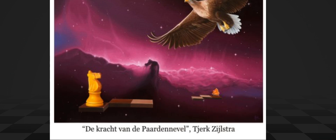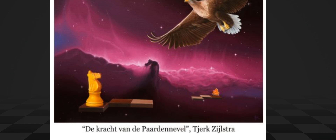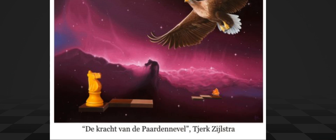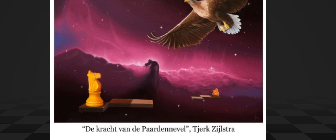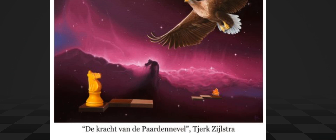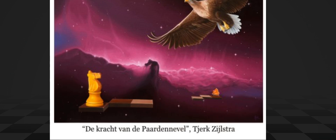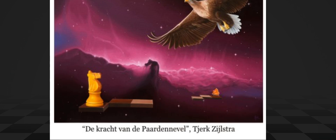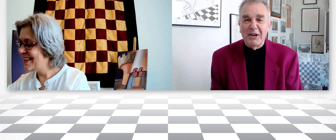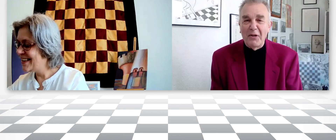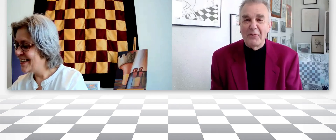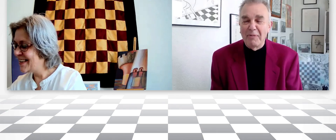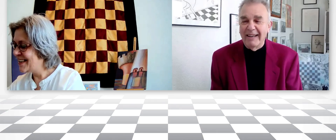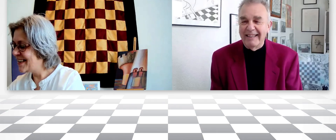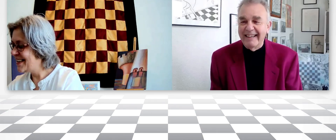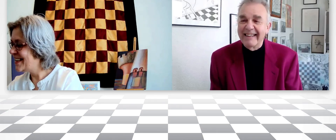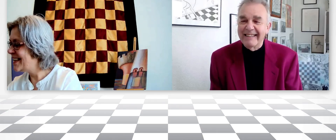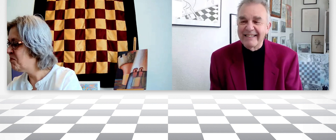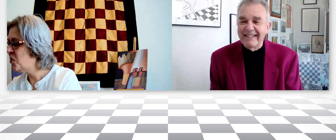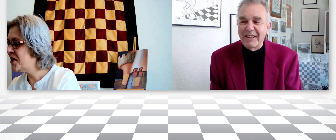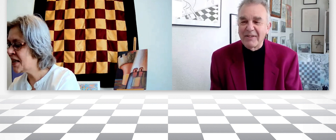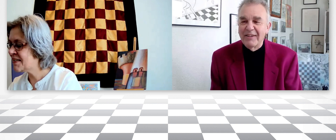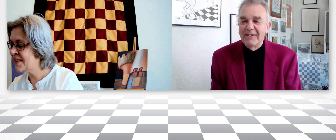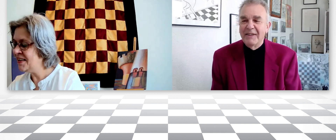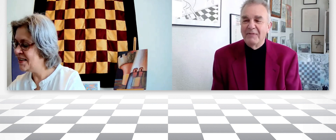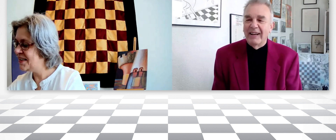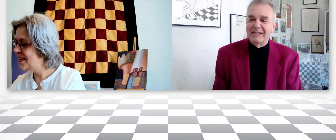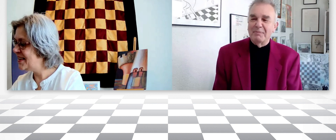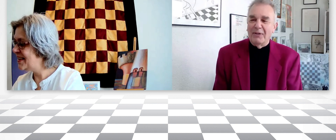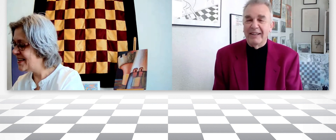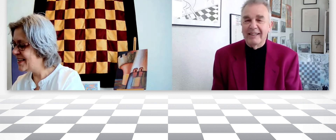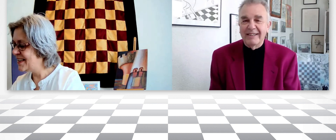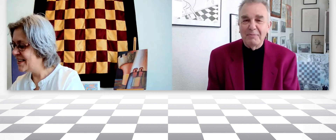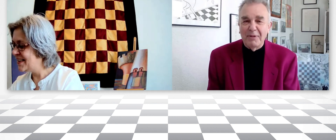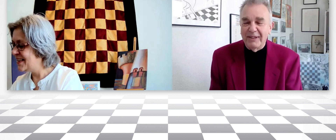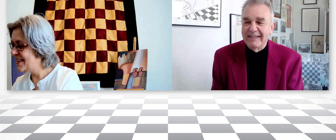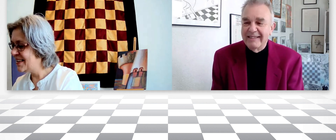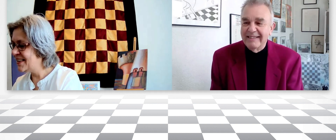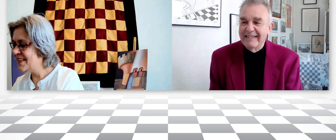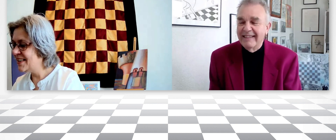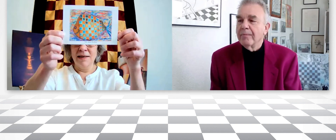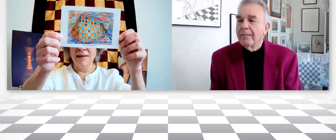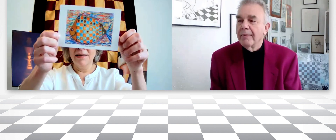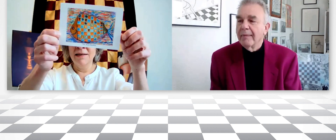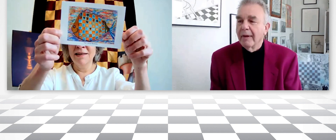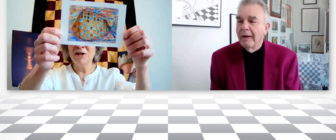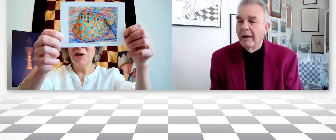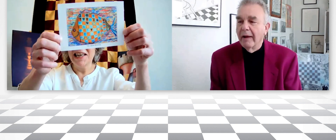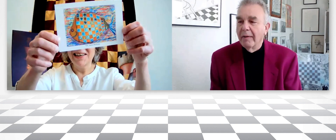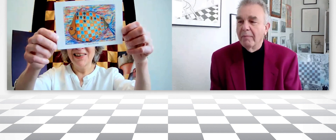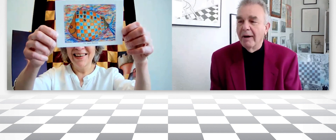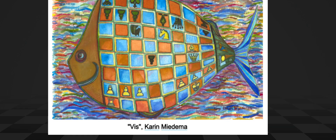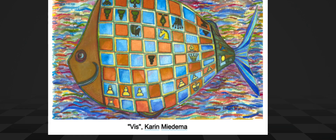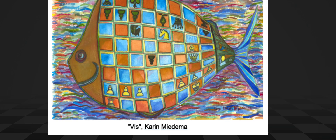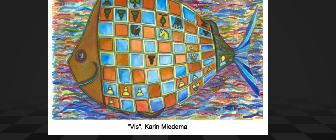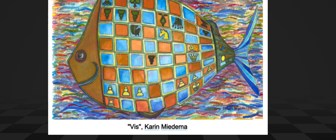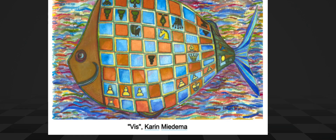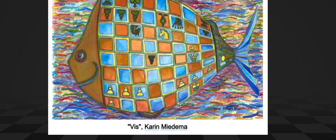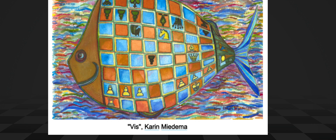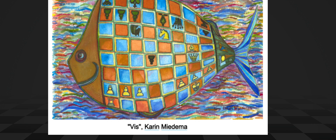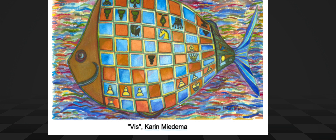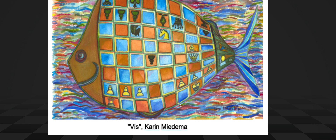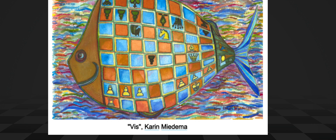Ja, je herkent op een gegeven moment zijn hand een beetje. Hè? Is mooi altijd... is dat, hè? Ja, dat is mooi. Ja, dat is mooi. Dit is ook een hele leuke. Hé,